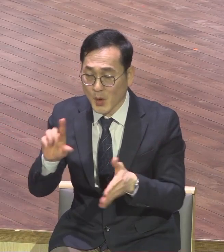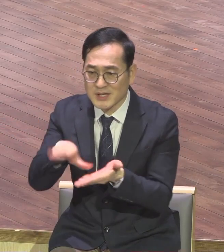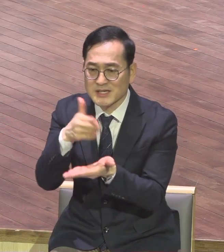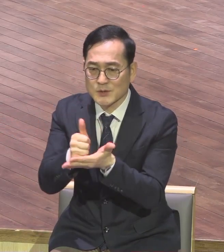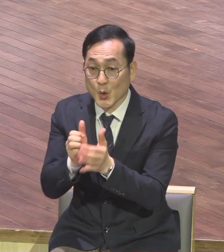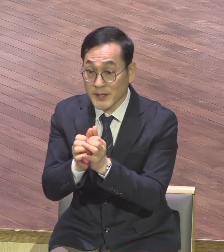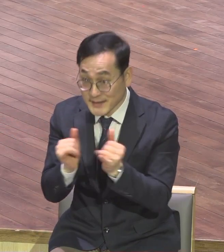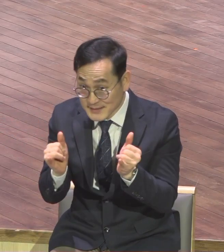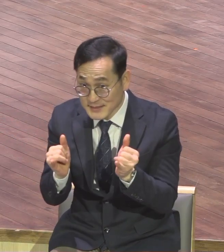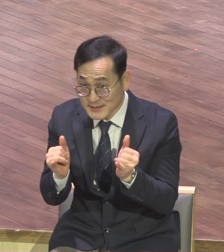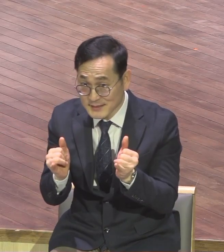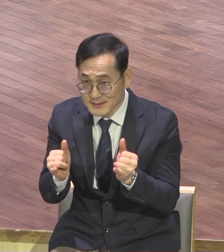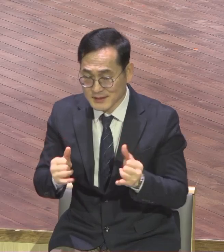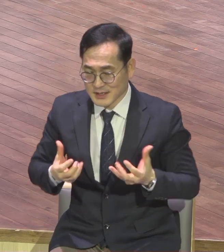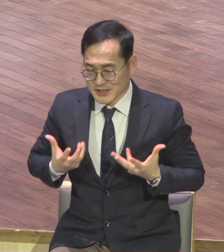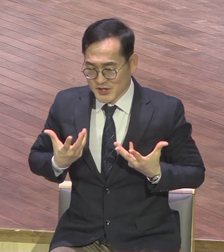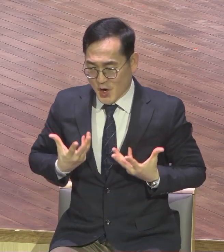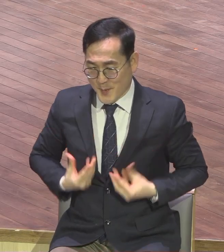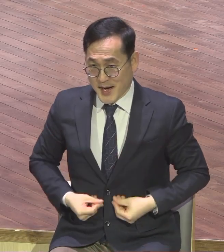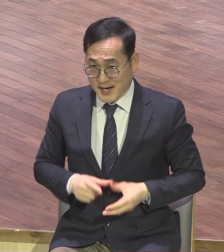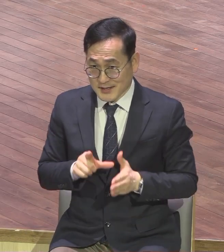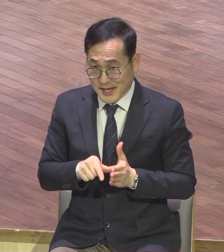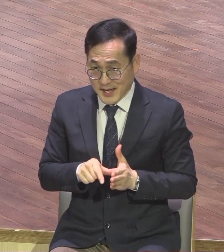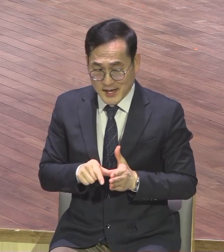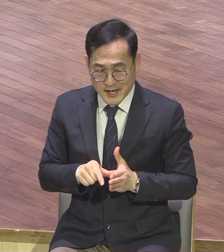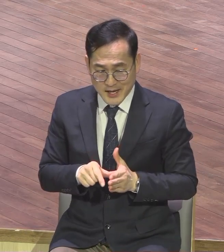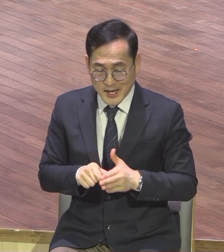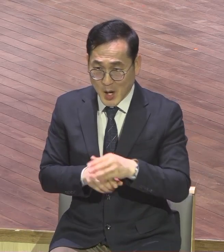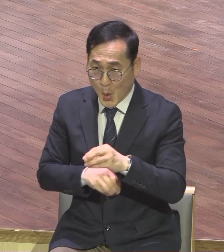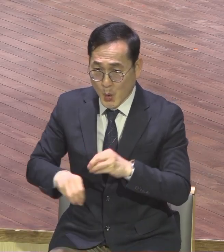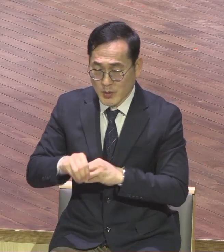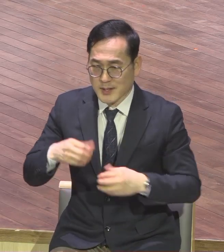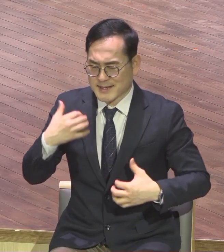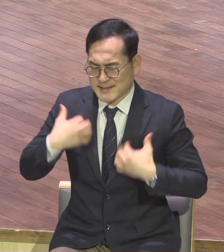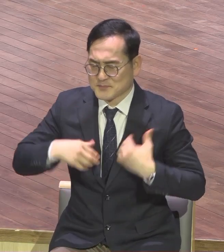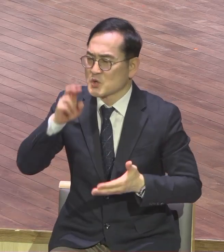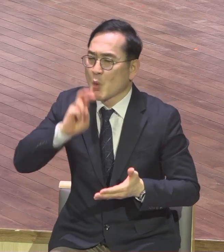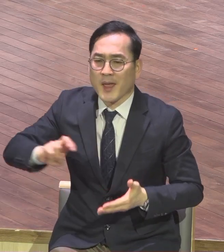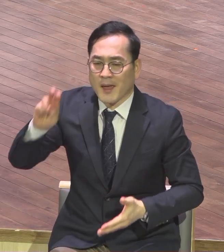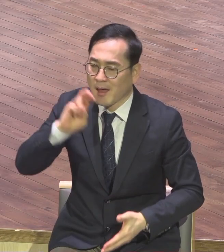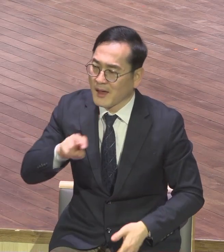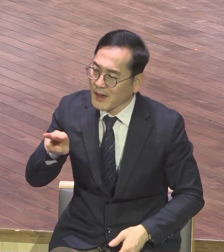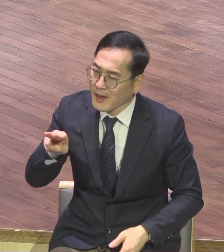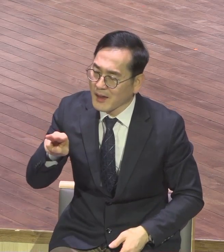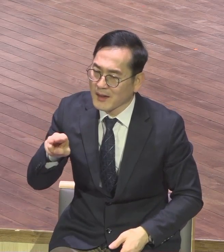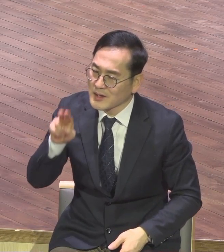그리스도인은 절망의 시간에 확신의 노래를 부르는 희귀한 새다.